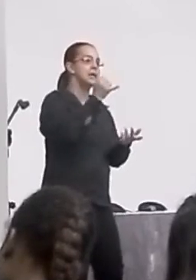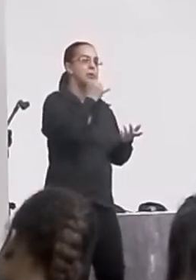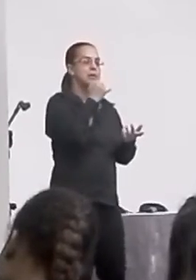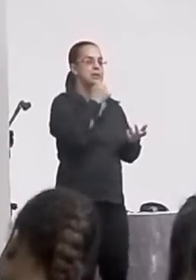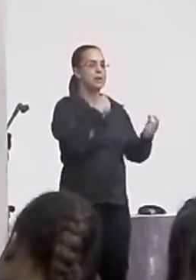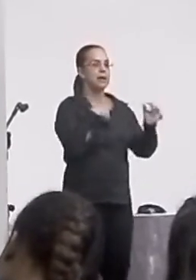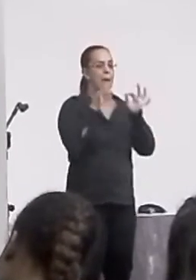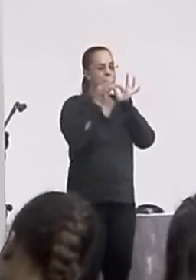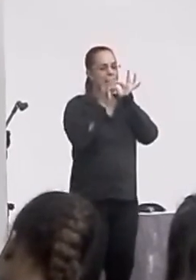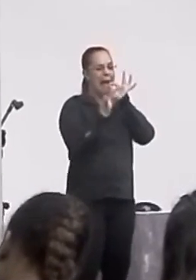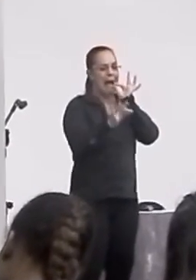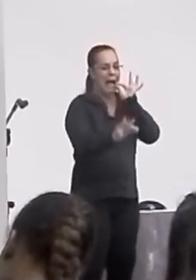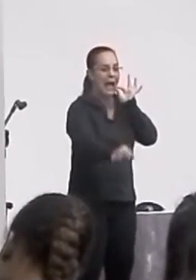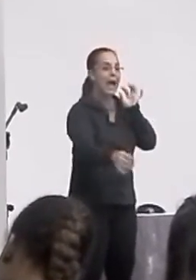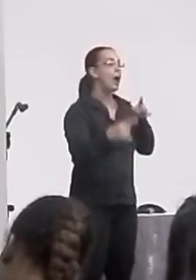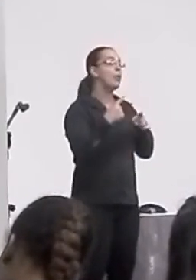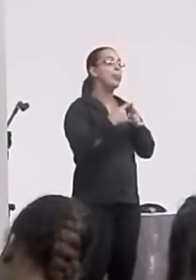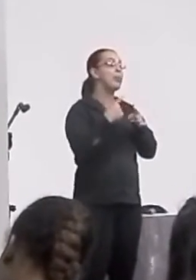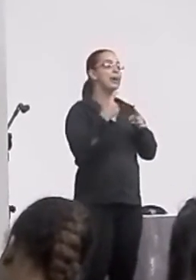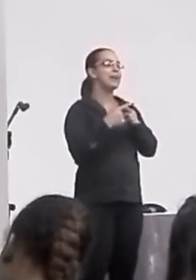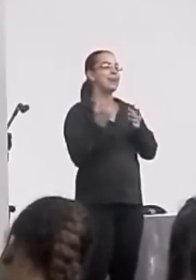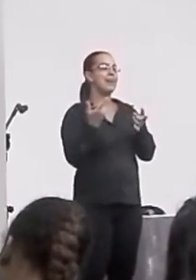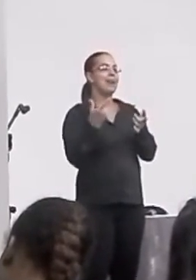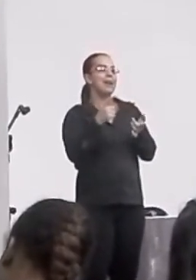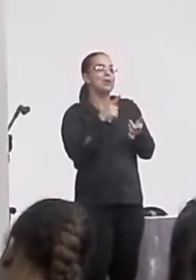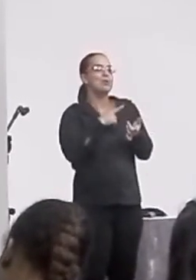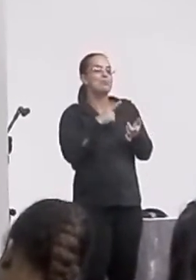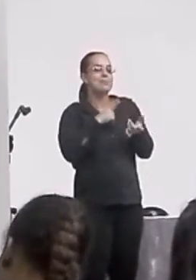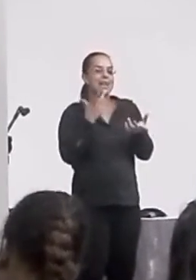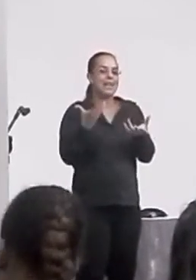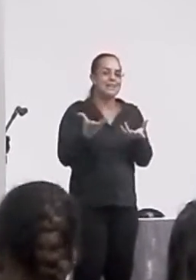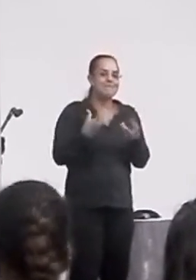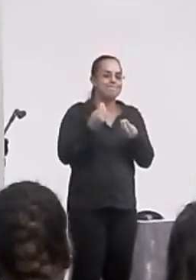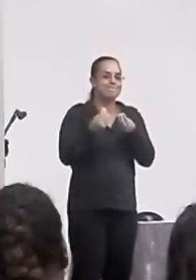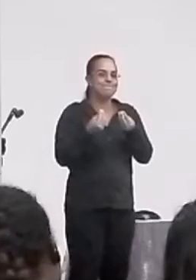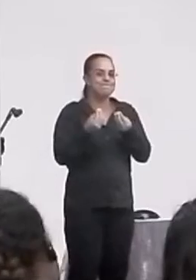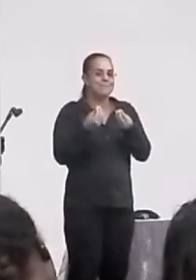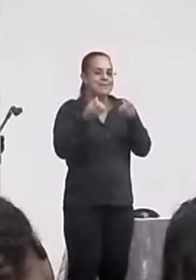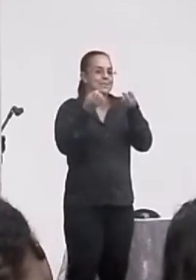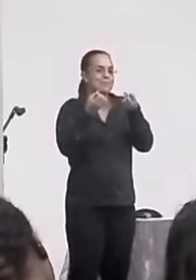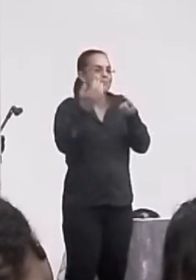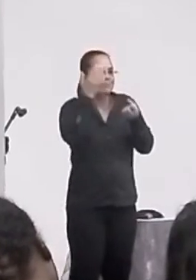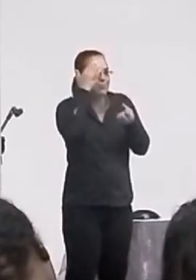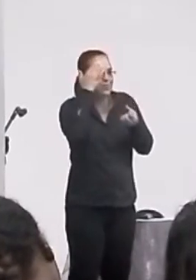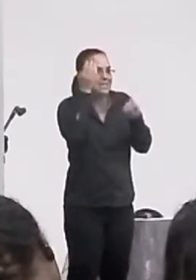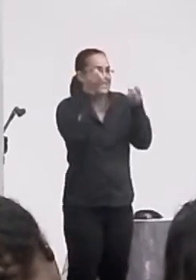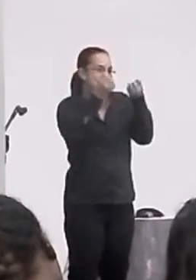argumento. Então, eu acho que seria importante, hoje em dia,